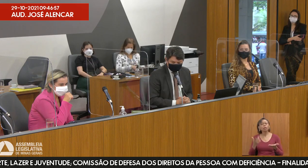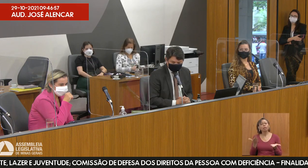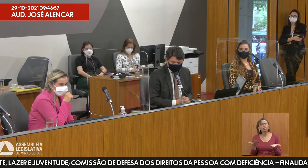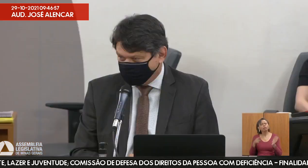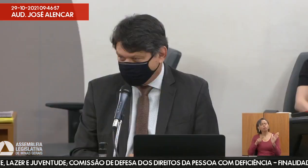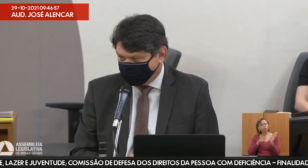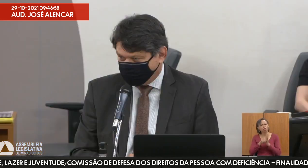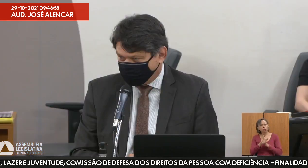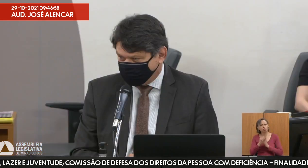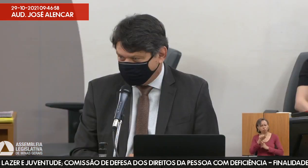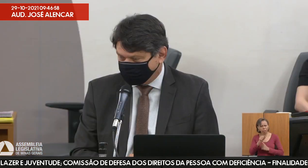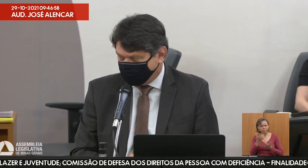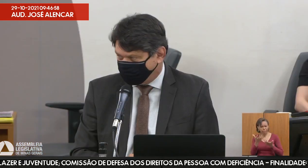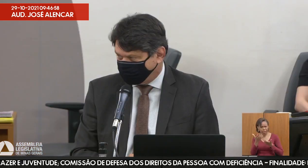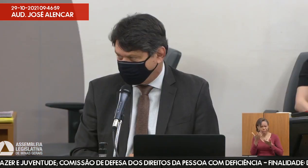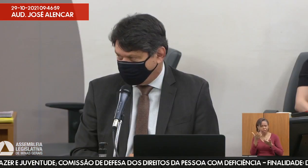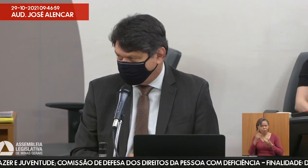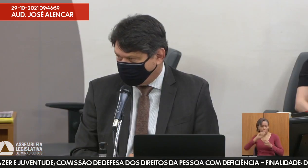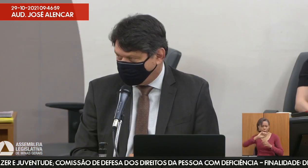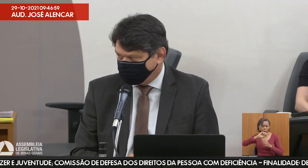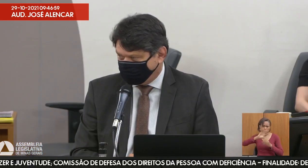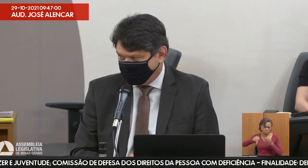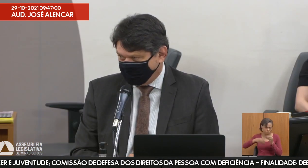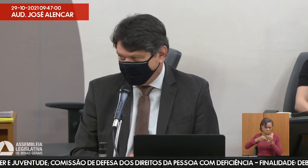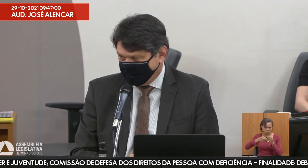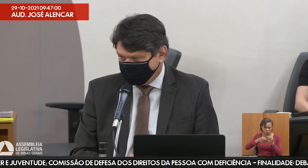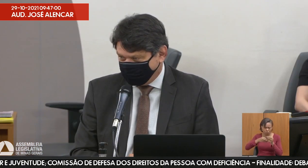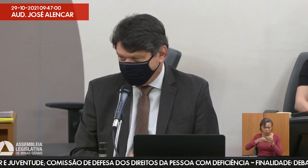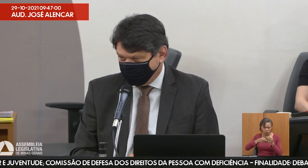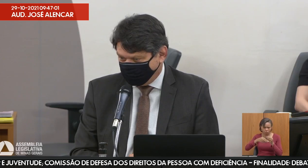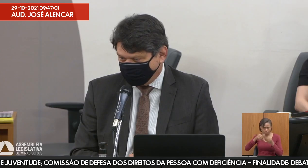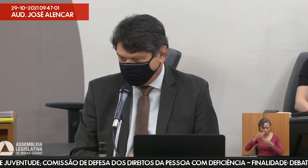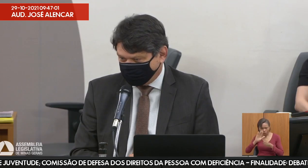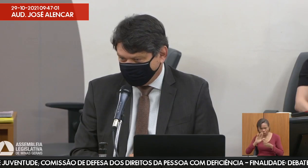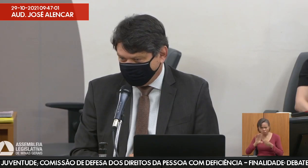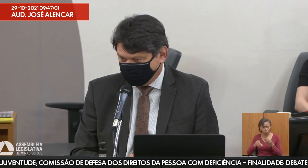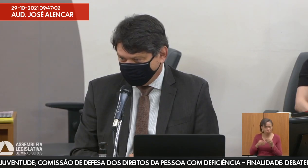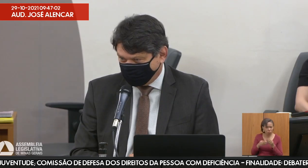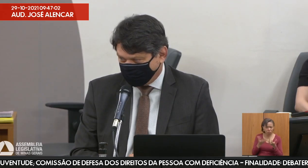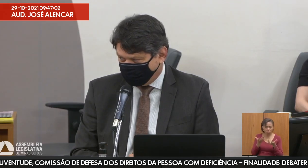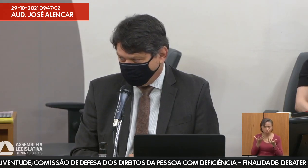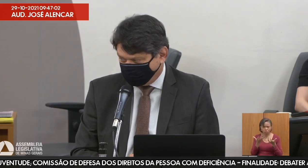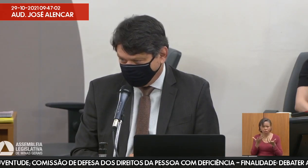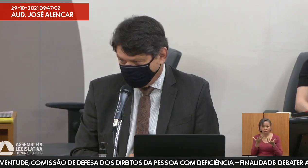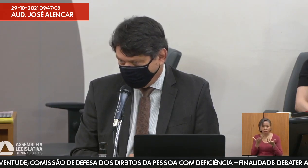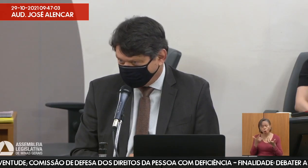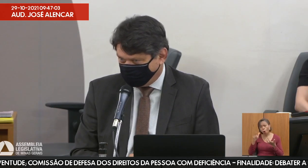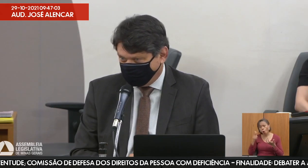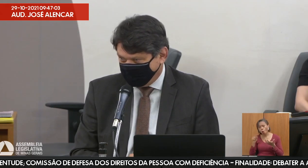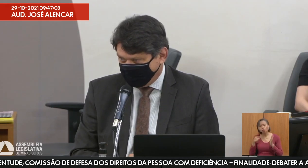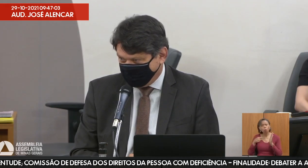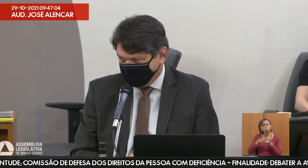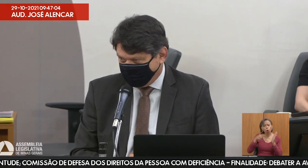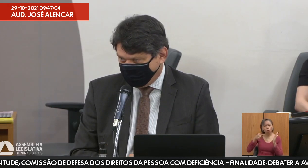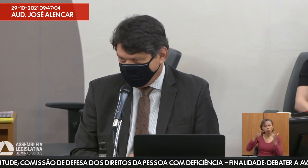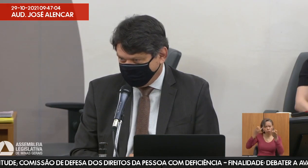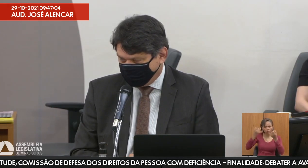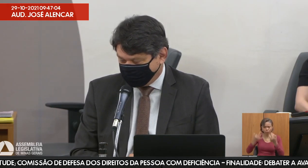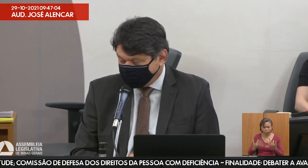você gostaria de acrescentar mais alguma coisa, se você gostaria de tocar em outro ponto, e sinta-se